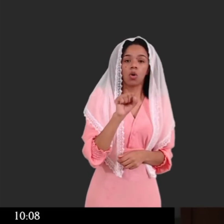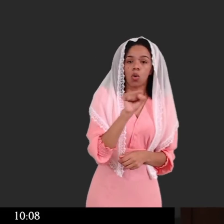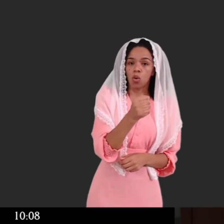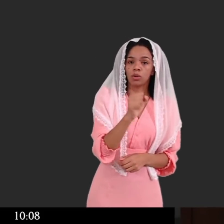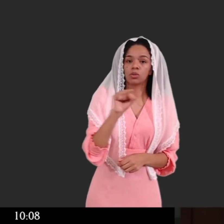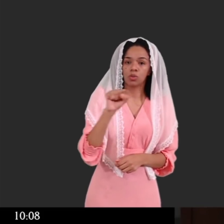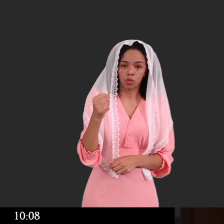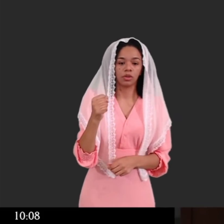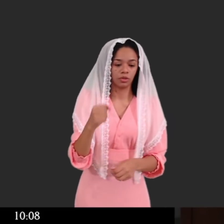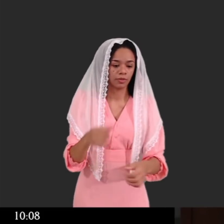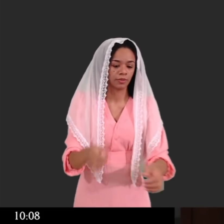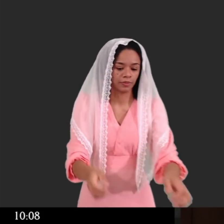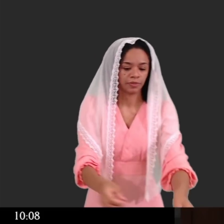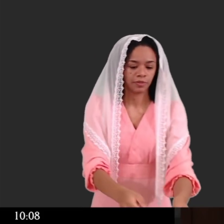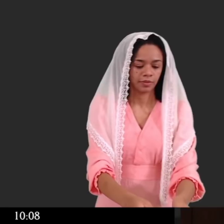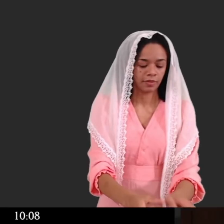88.